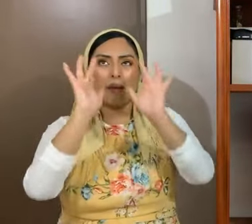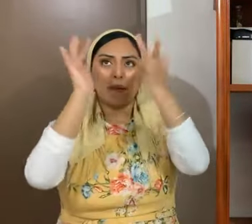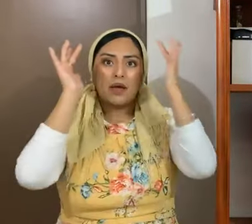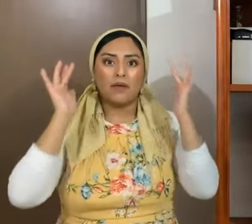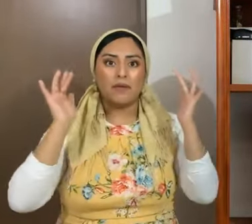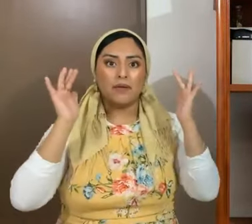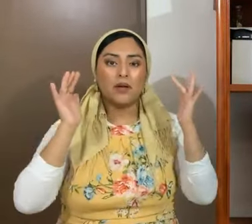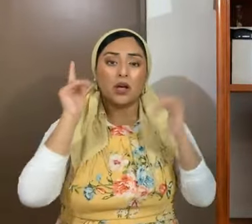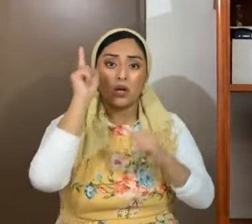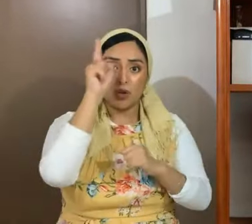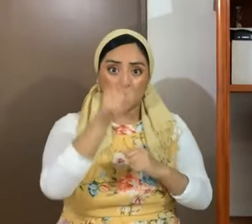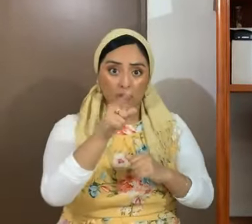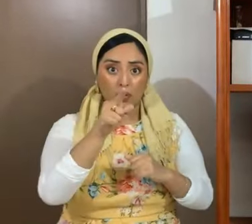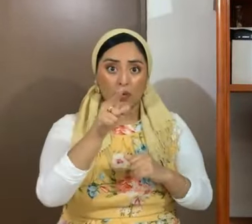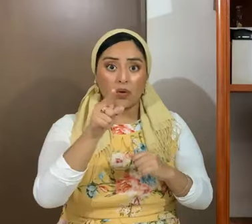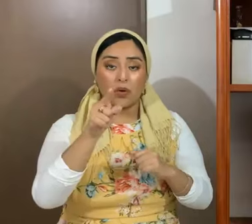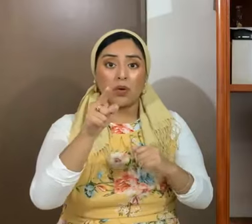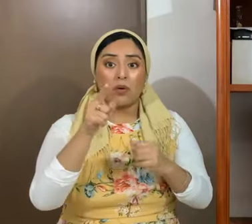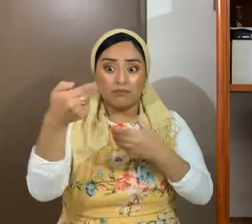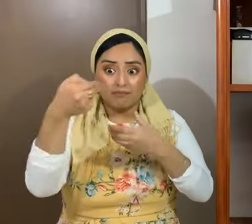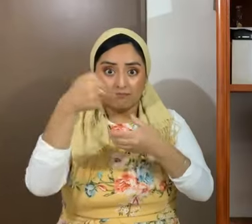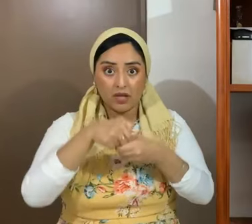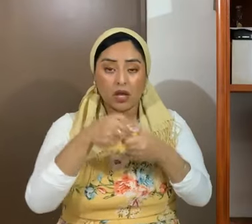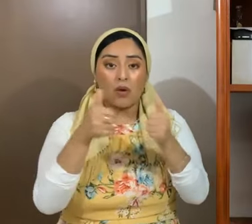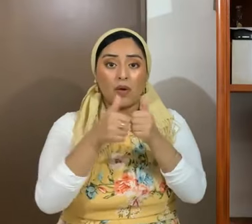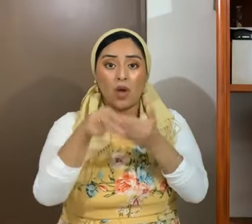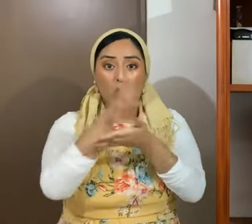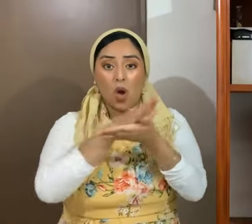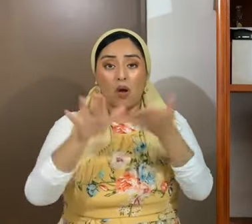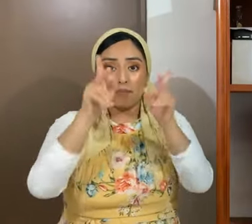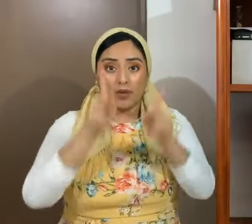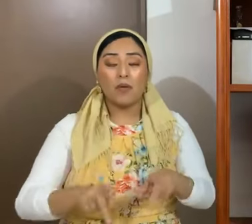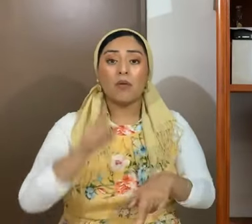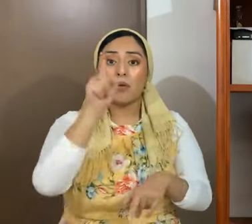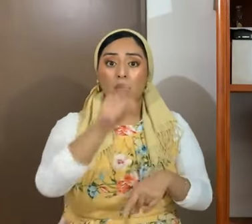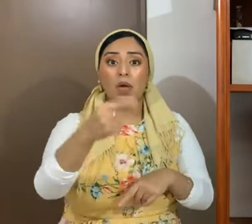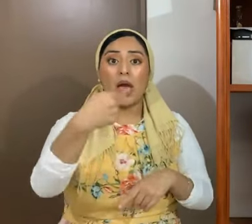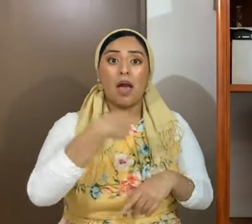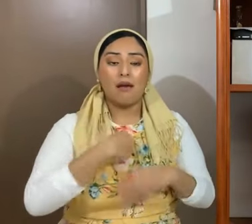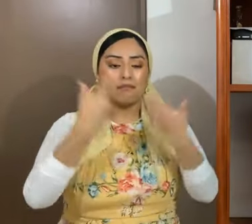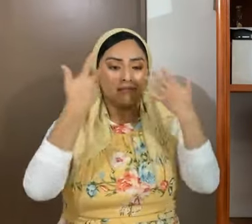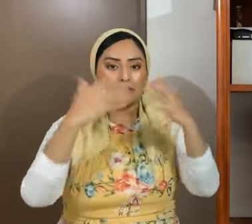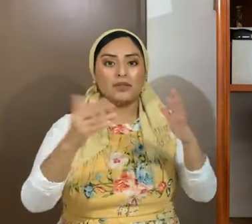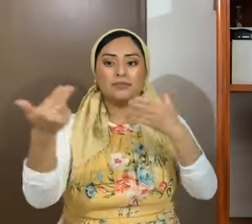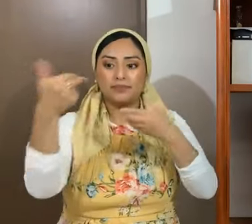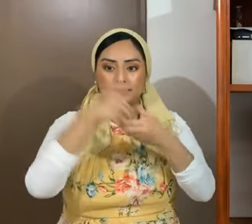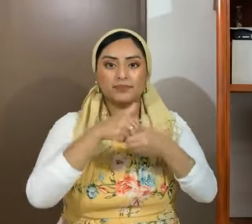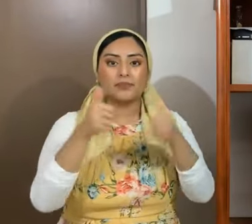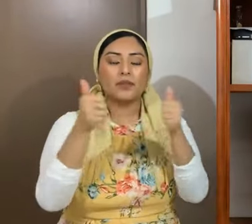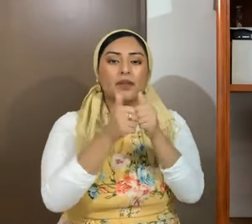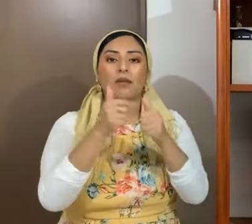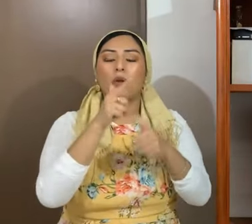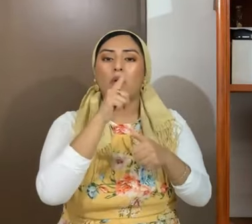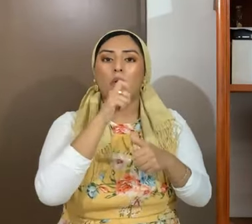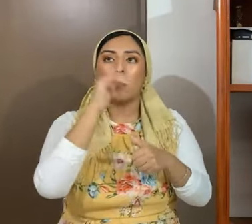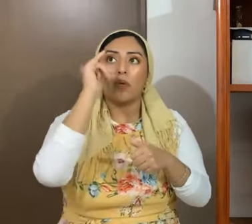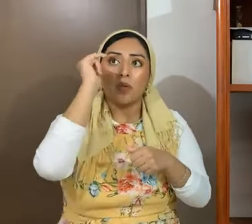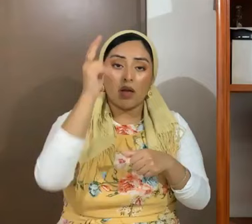admirable. Entonces tú ya eres parte de la simiente Kadosh. Tú y yo somos parte de quienes